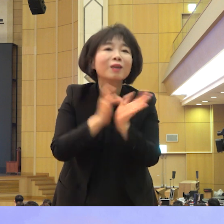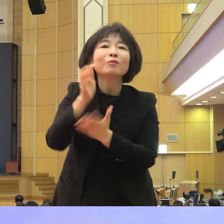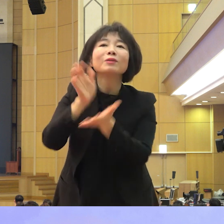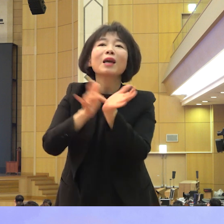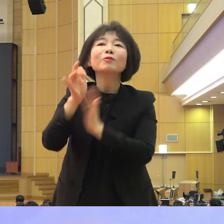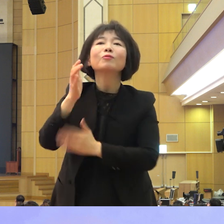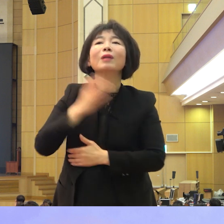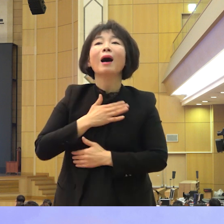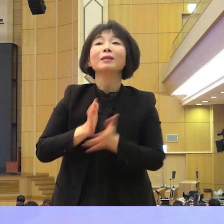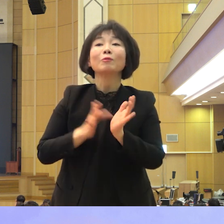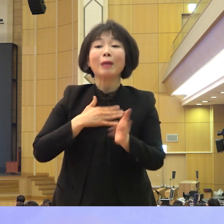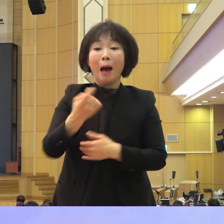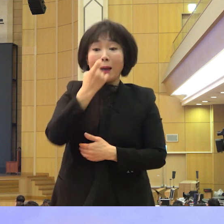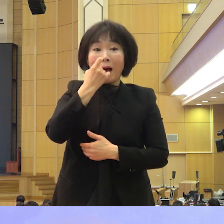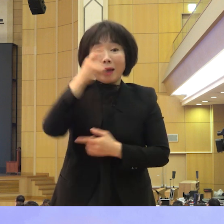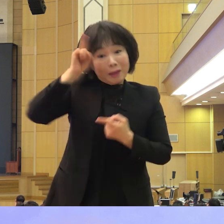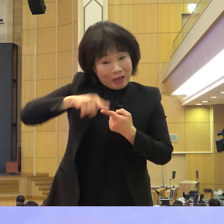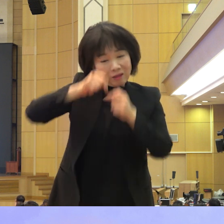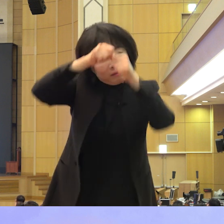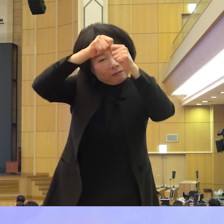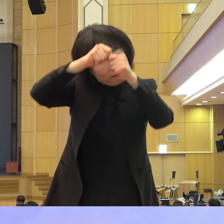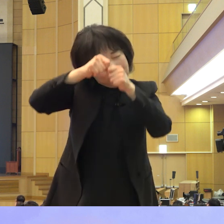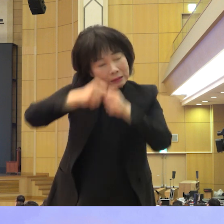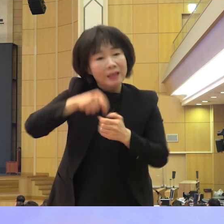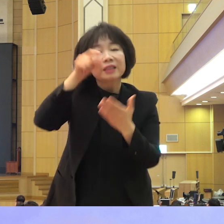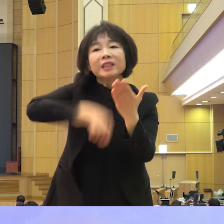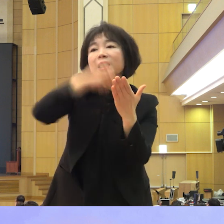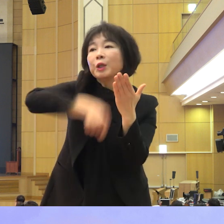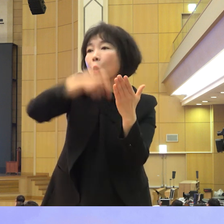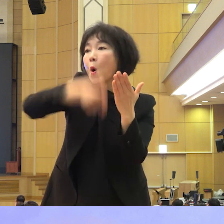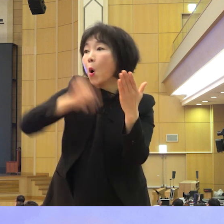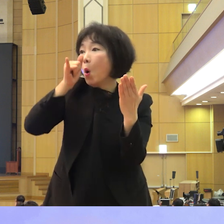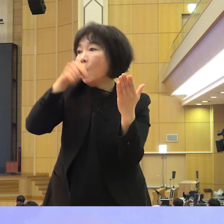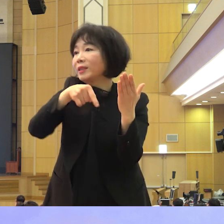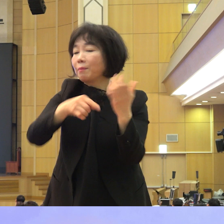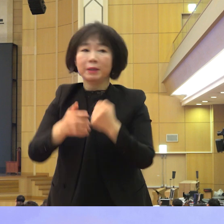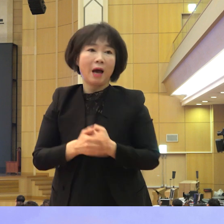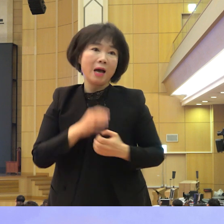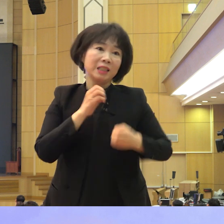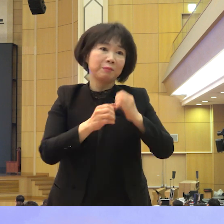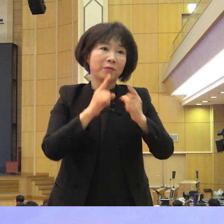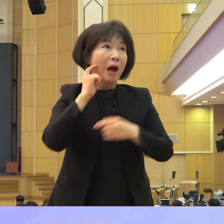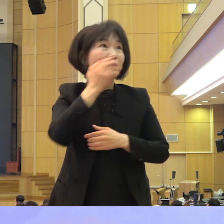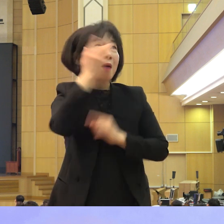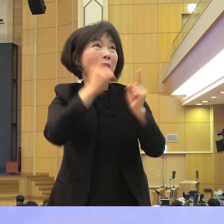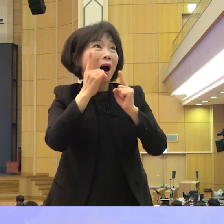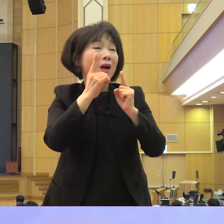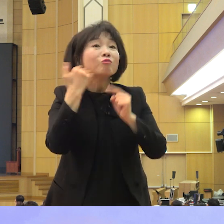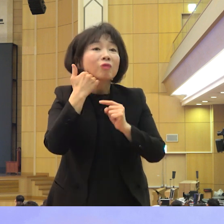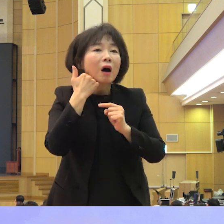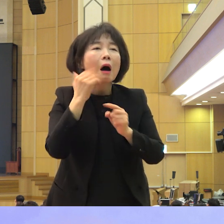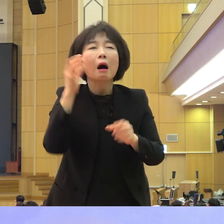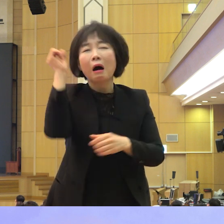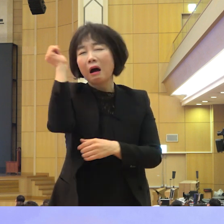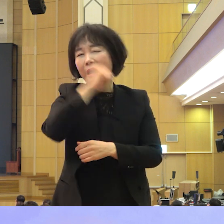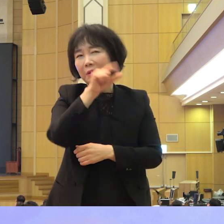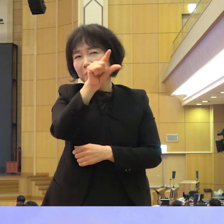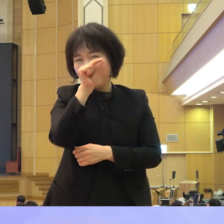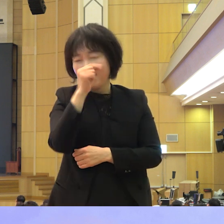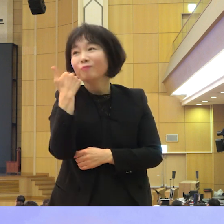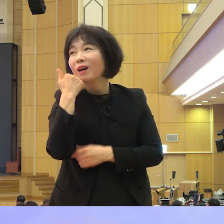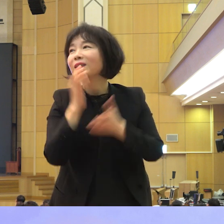예수님을 가리켜 기록된 시편에 어떤 시적인 말씀이 기록됐다 하더라도 내용적으로